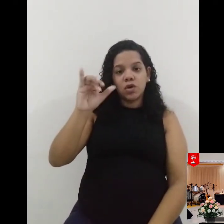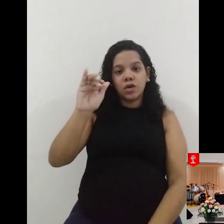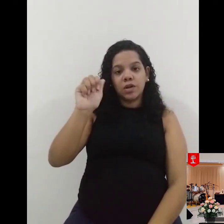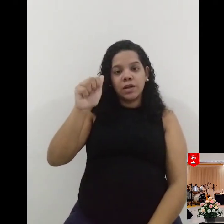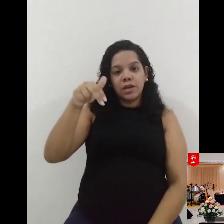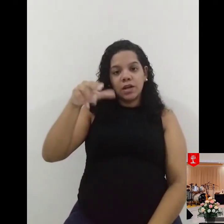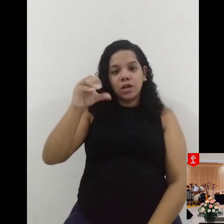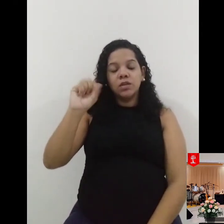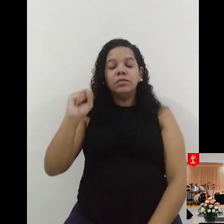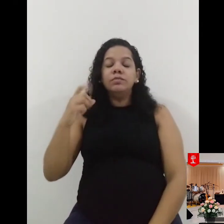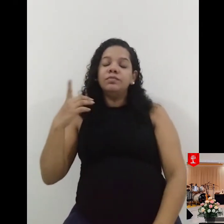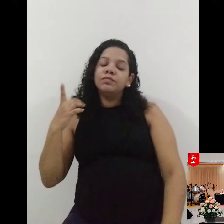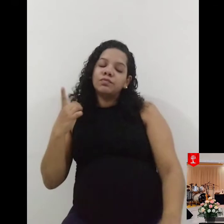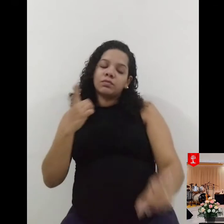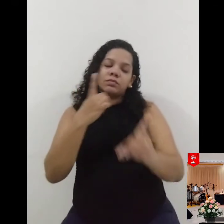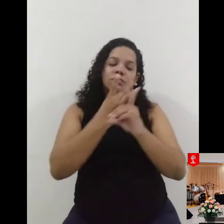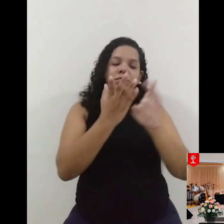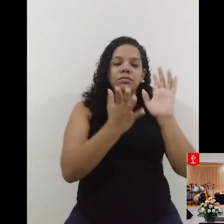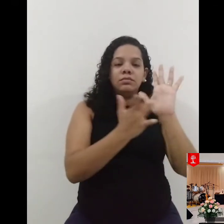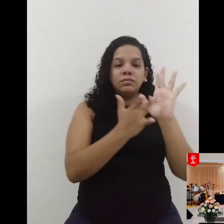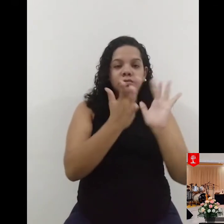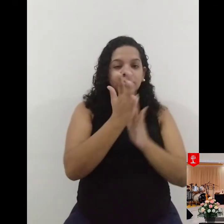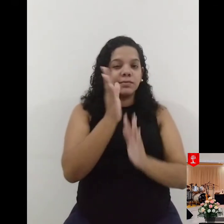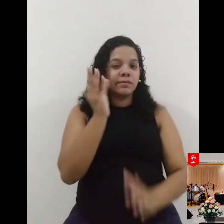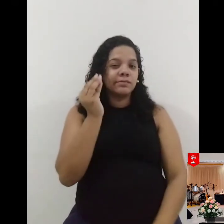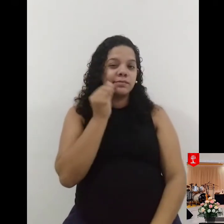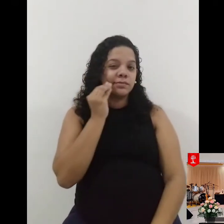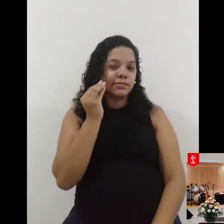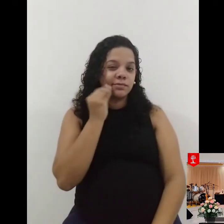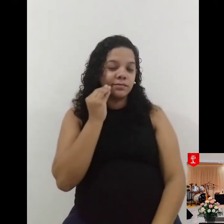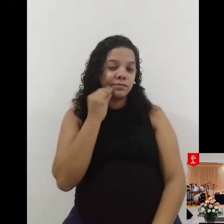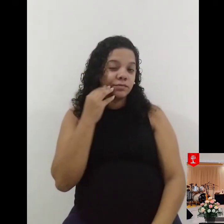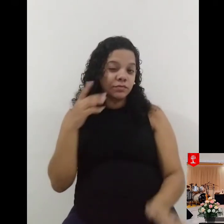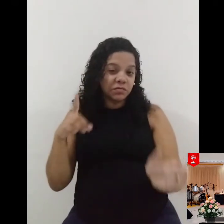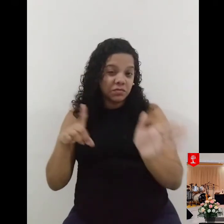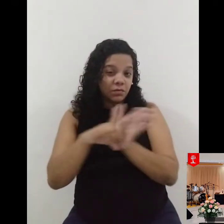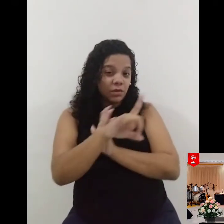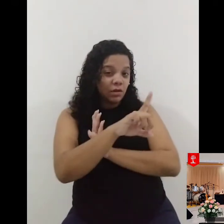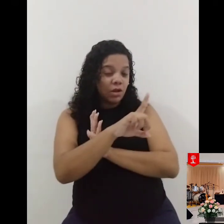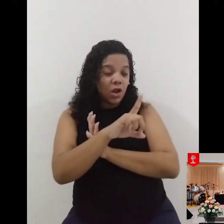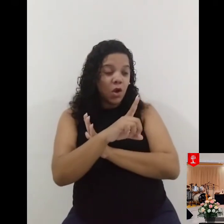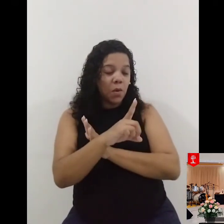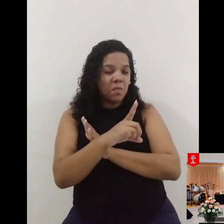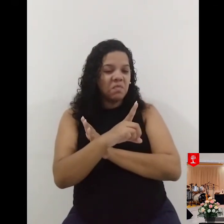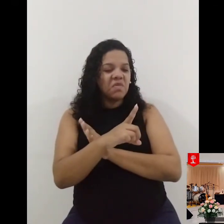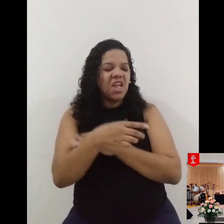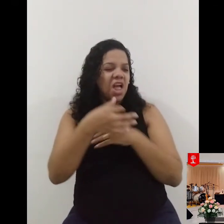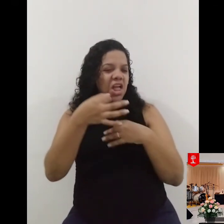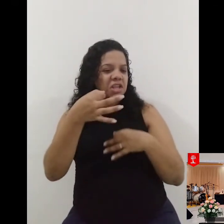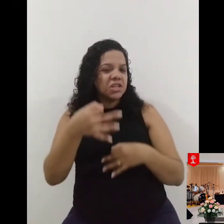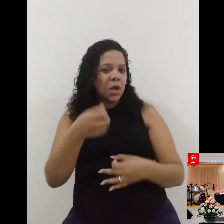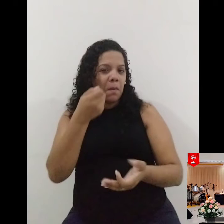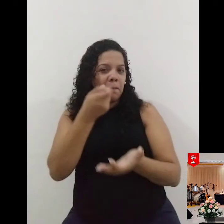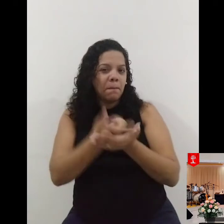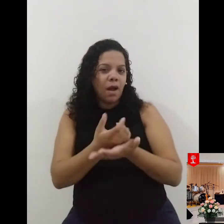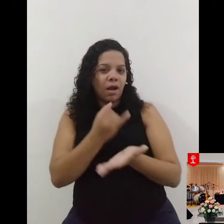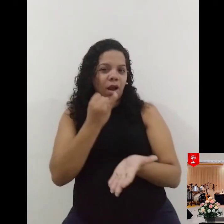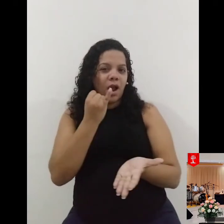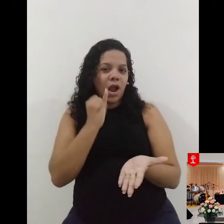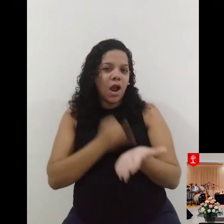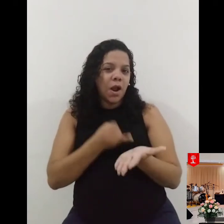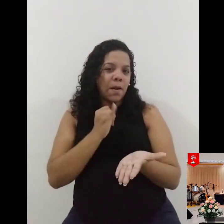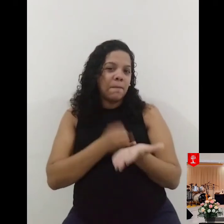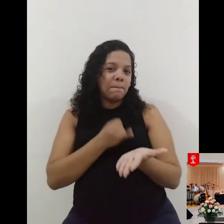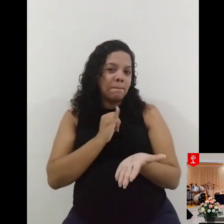César, e depois Jesus conclui dizendo, dê a César o que é de César, e a Deus o que é de